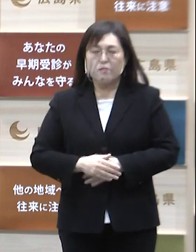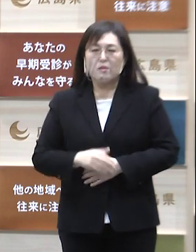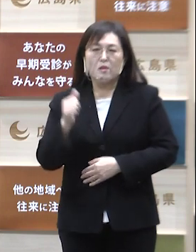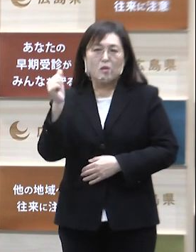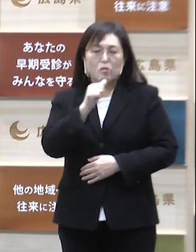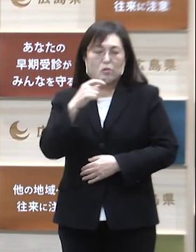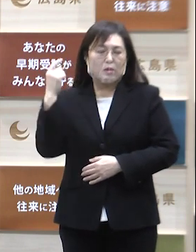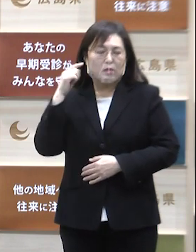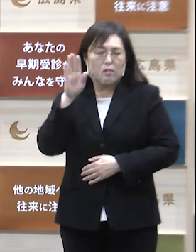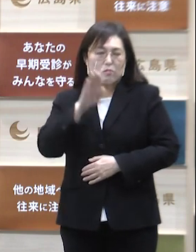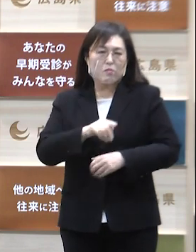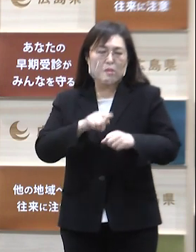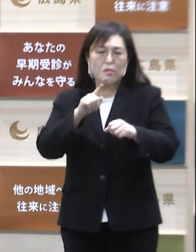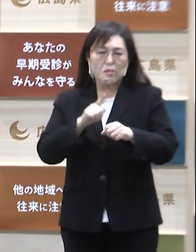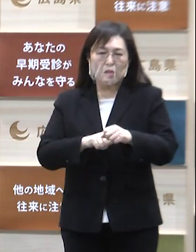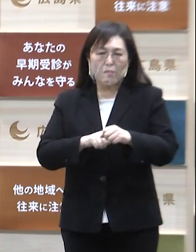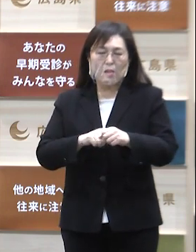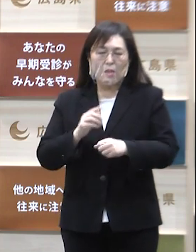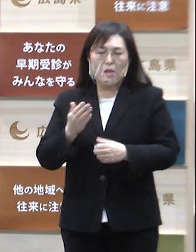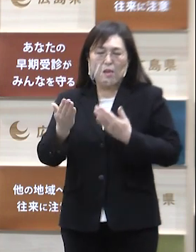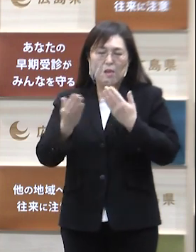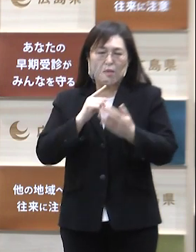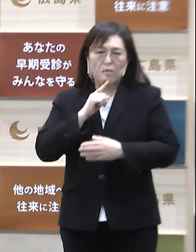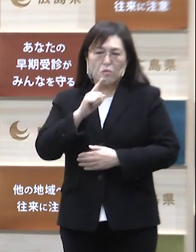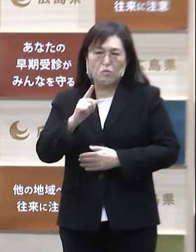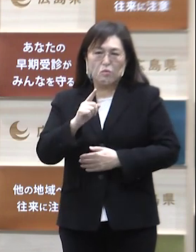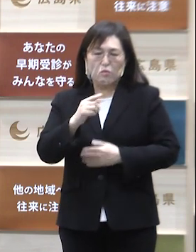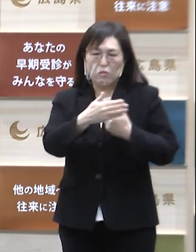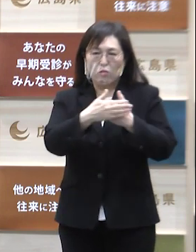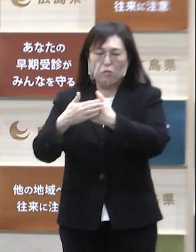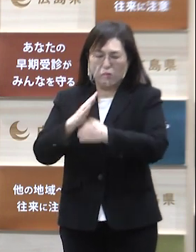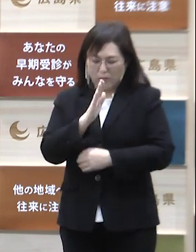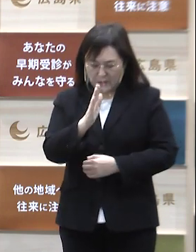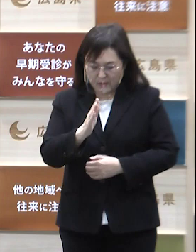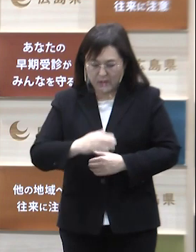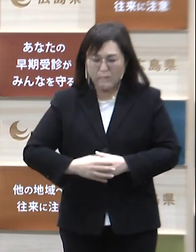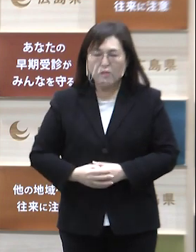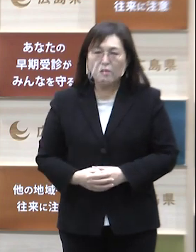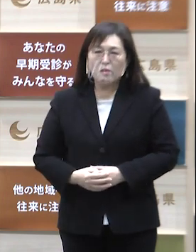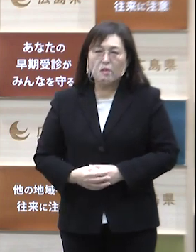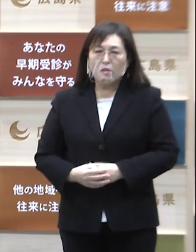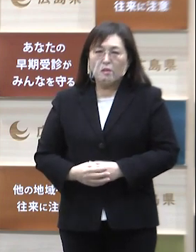う、質問ははっきりとおっしゃっていただきますようお願いいたします。